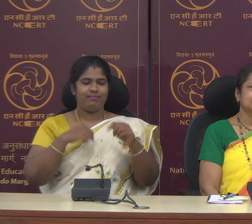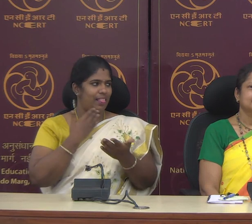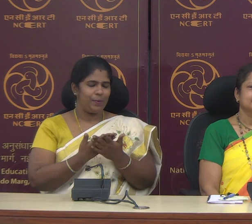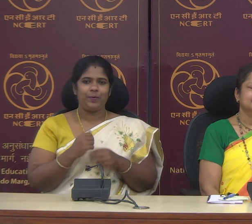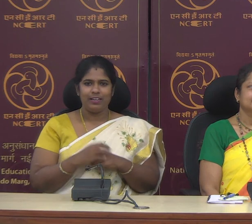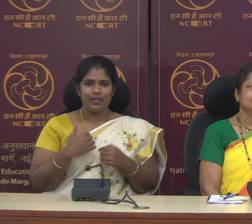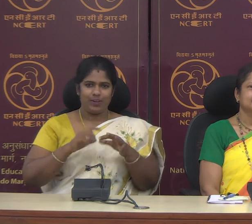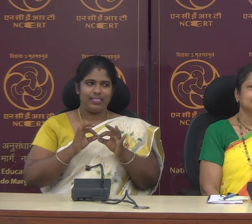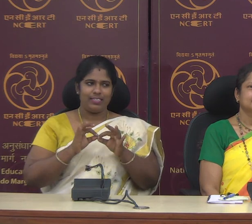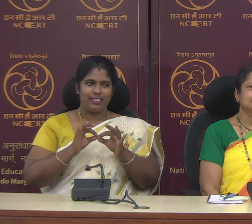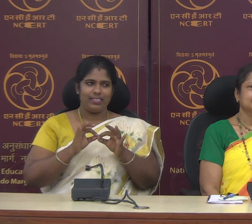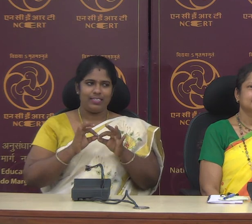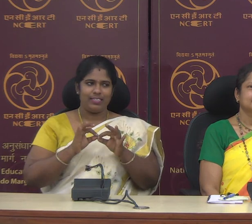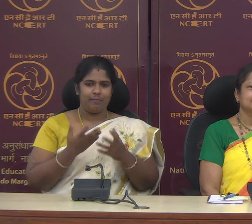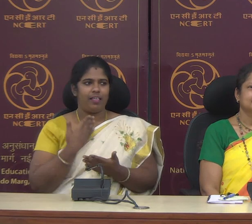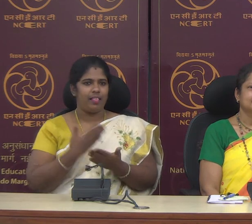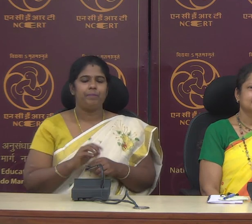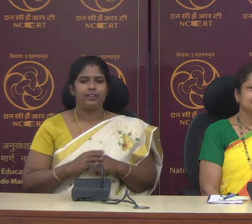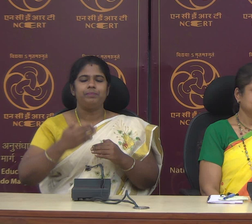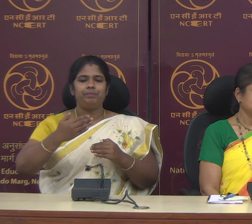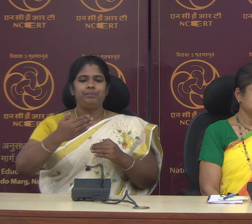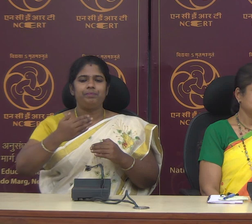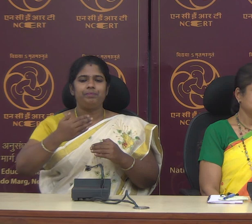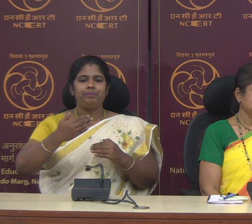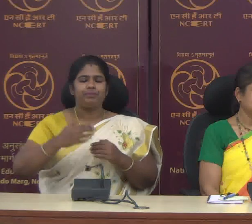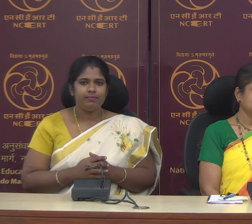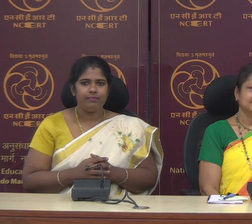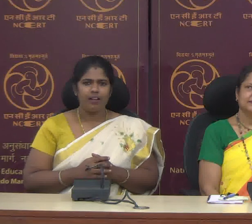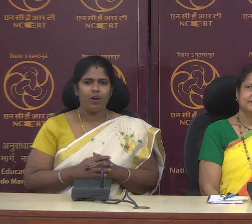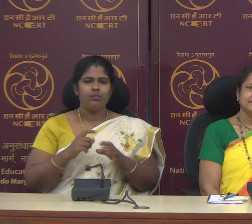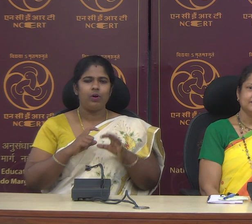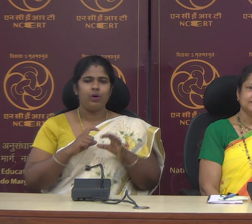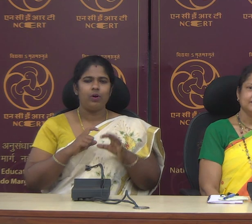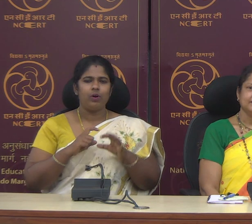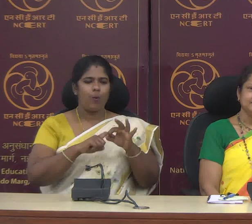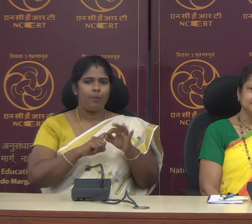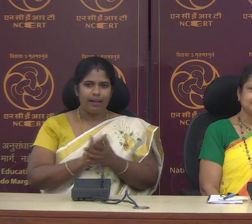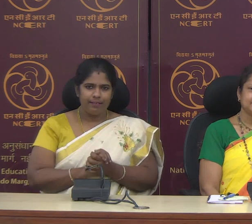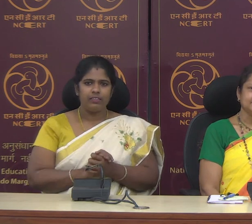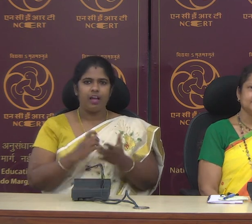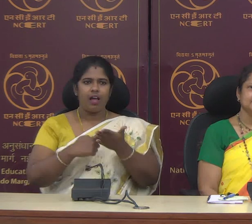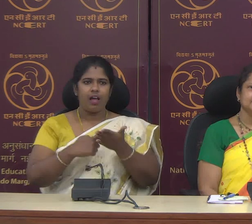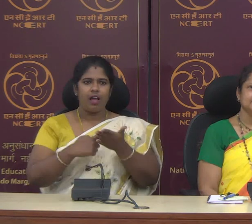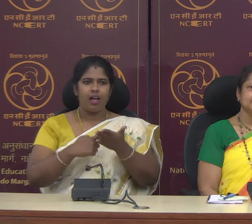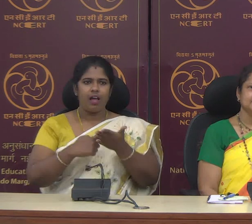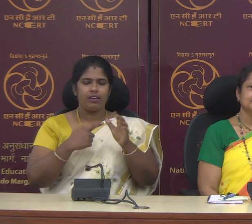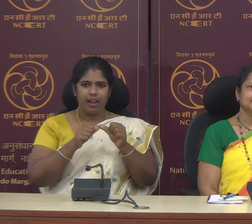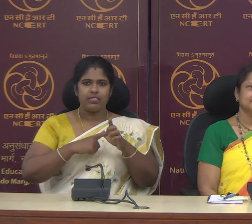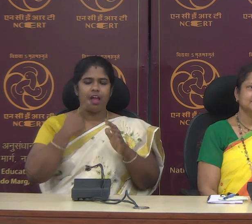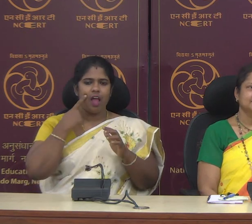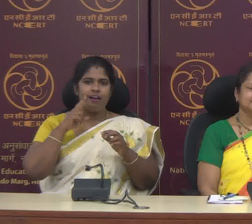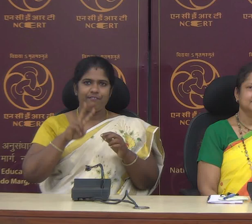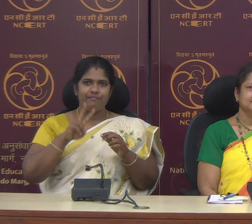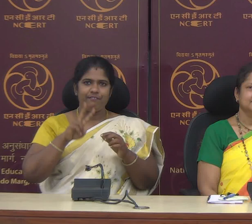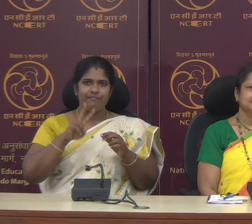अस, आप हमारे साथ जुड़ी। लेट अस मूव अहेड, अभी अभी कुछ और समय है, हमारे साथ राजीव सर भी अभी जुड़े हुए हैं, प्रबोध सर हैज़ लेफ्ट फॉर